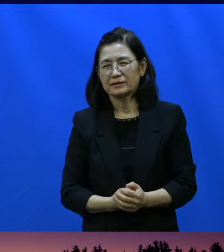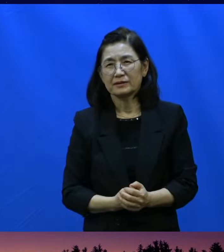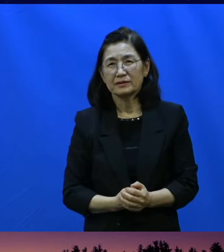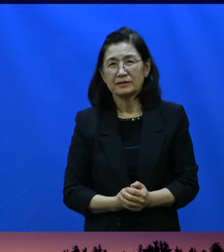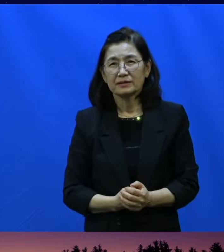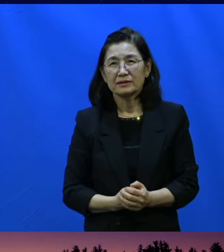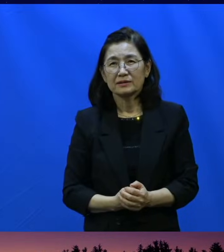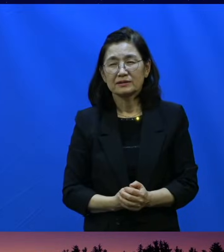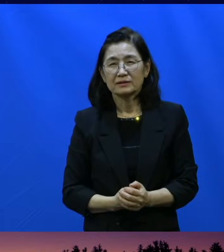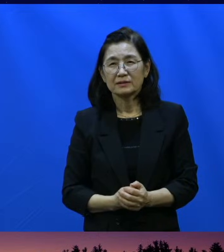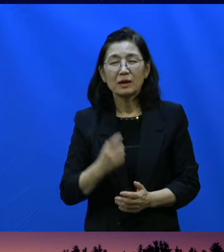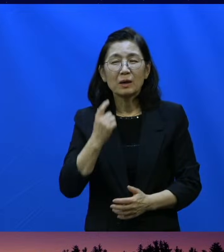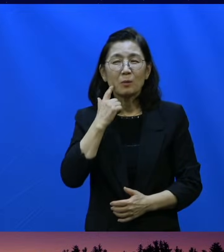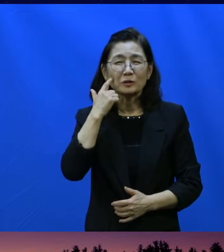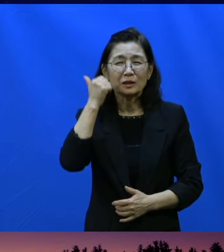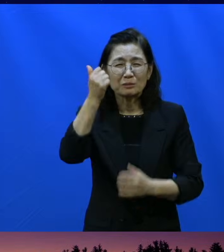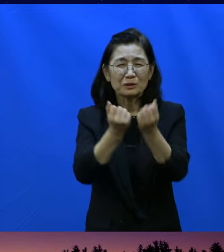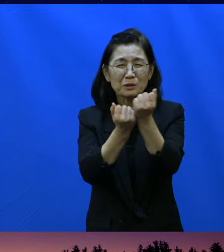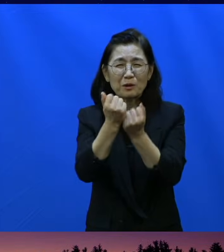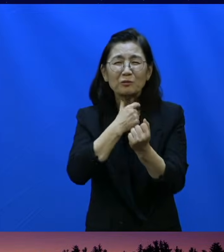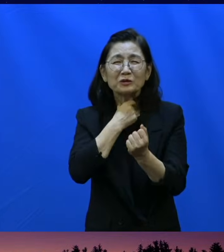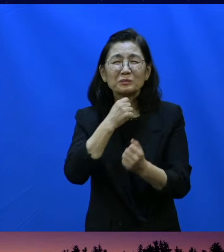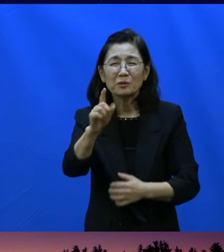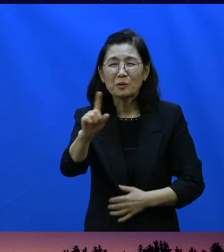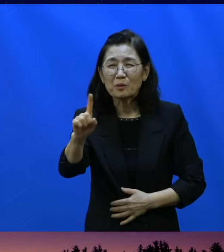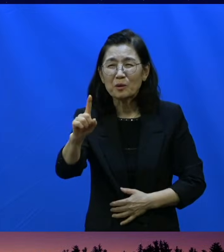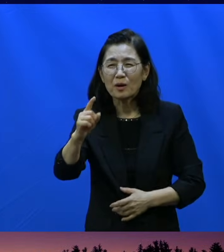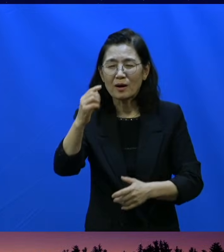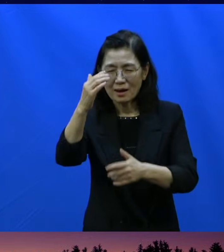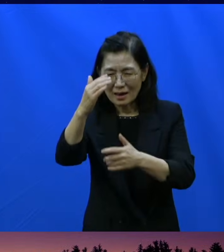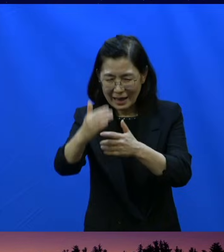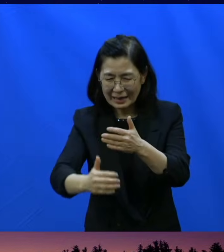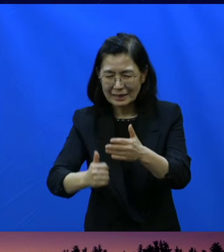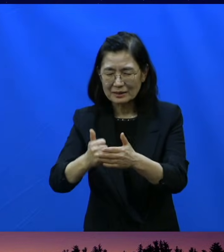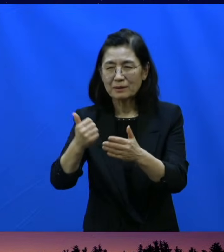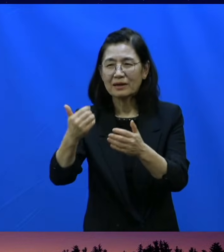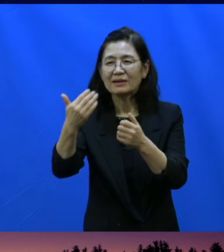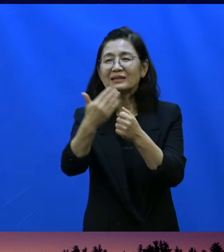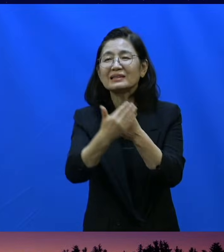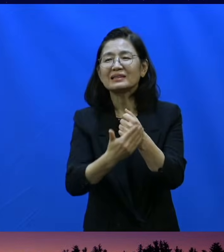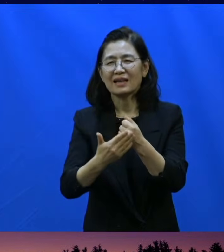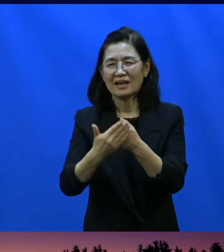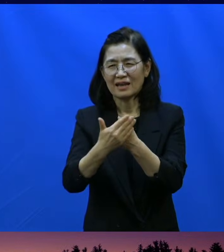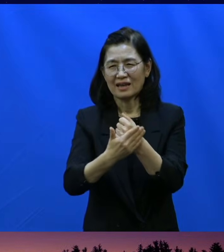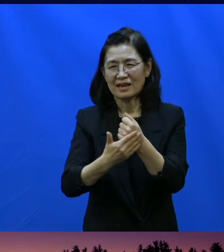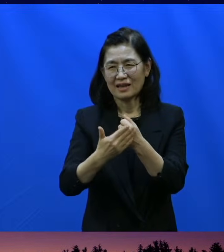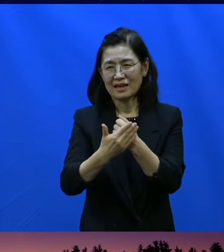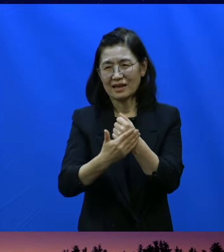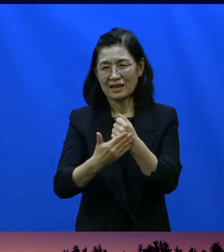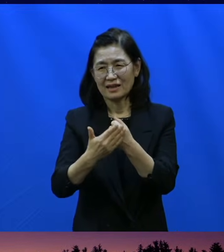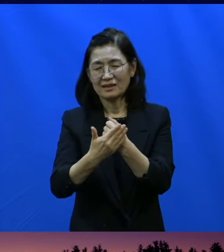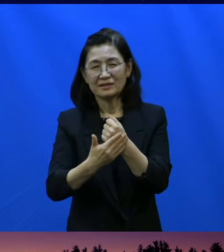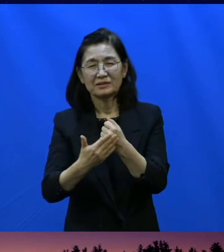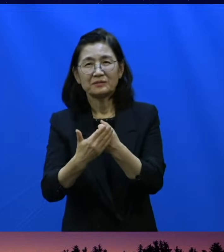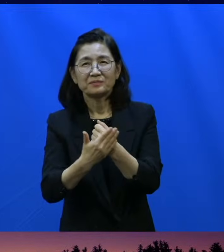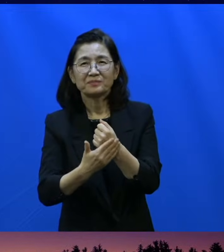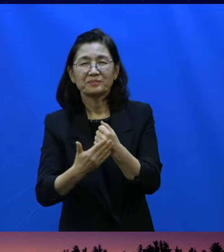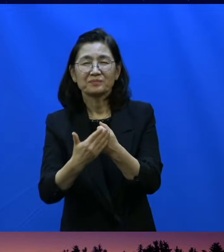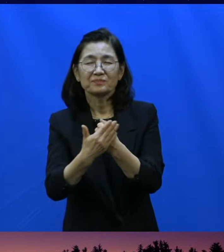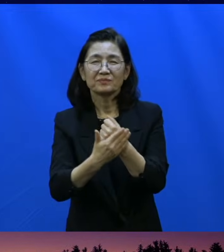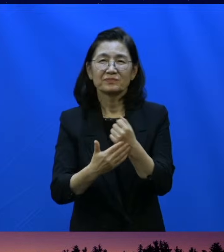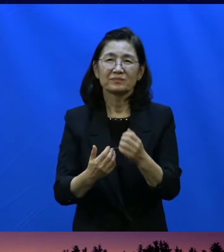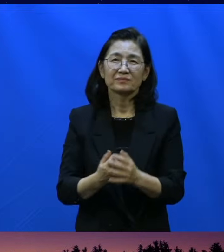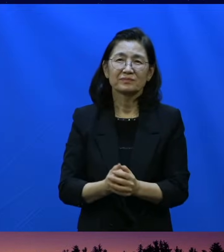뭘 설명하려고 그러겠어요, 여러분? 은혜를 설명하는 거예요. 아무리 기구하고